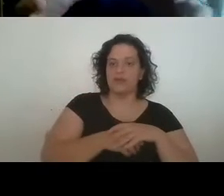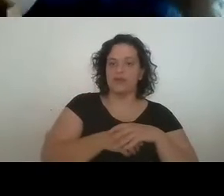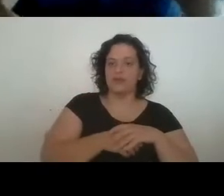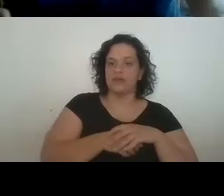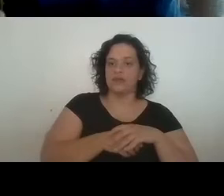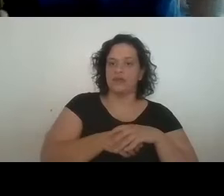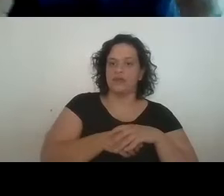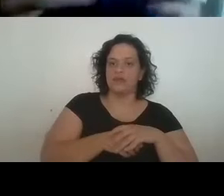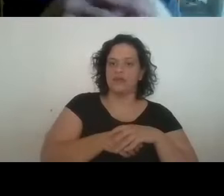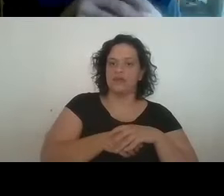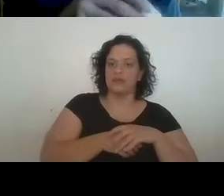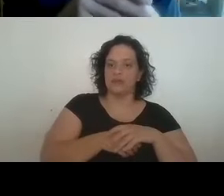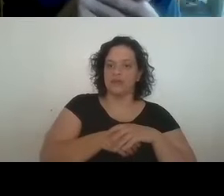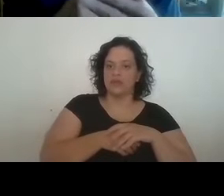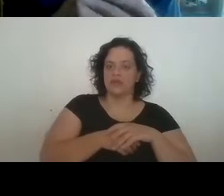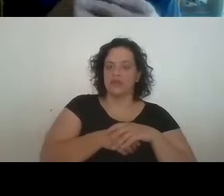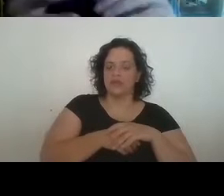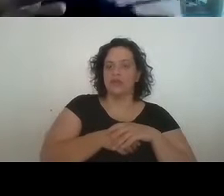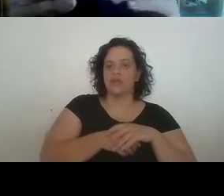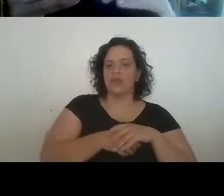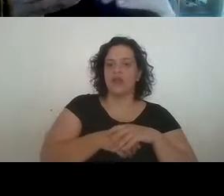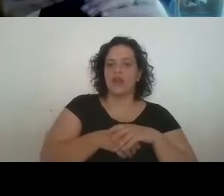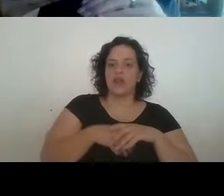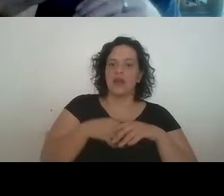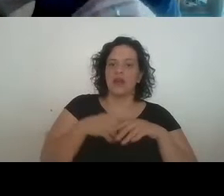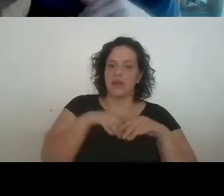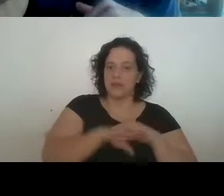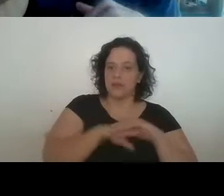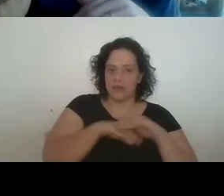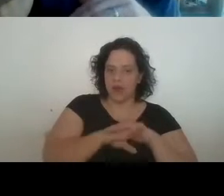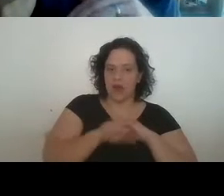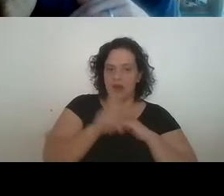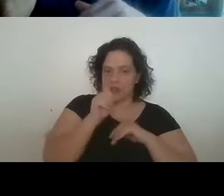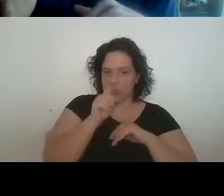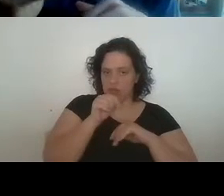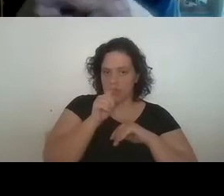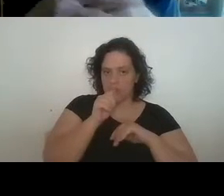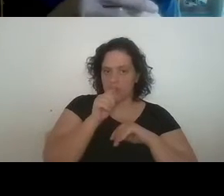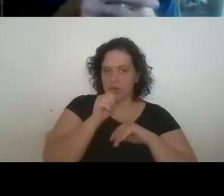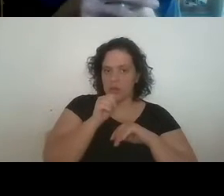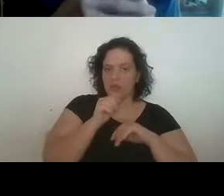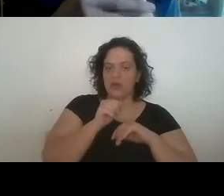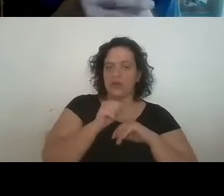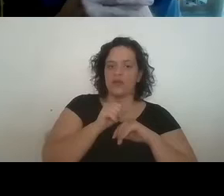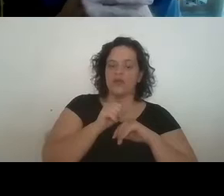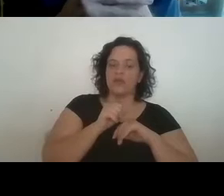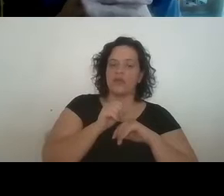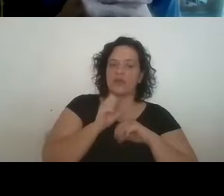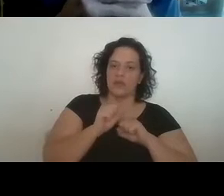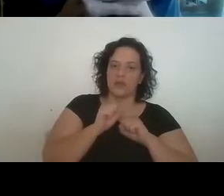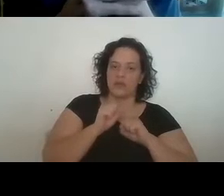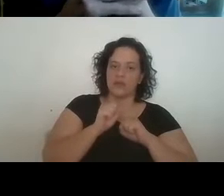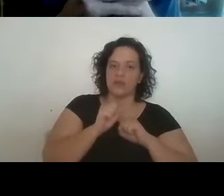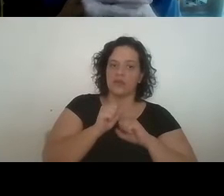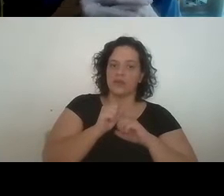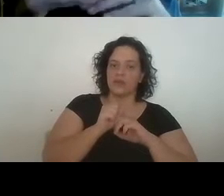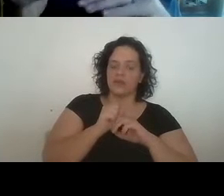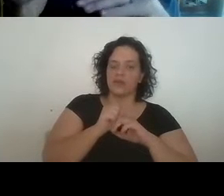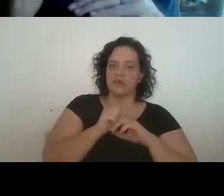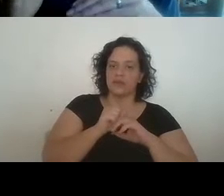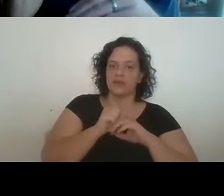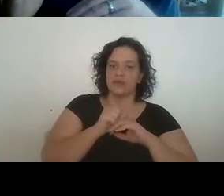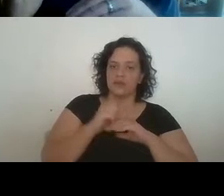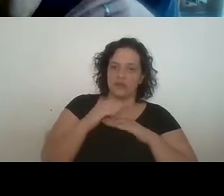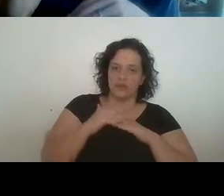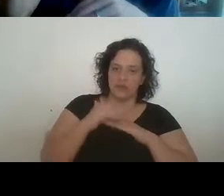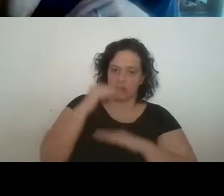eu quero acolher um volume maior de água, então eu posso aumentar um pouco mais essa altura,